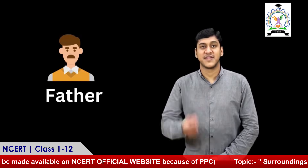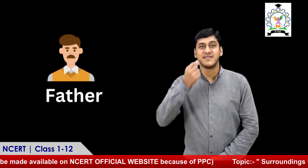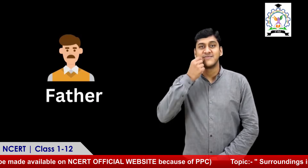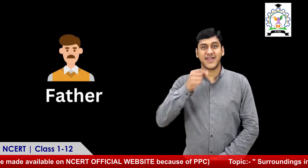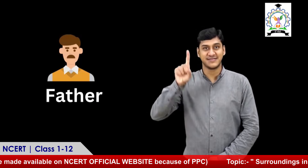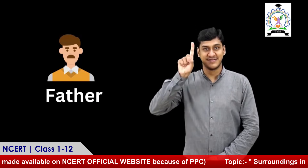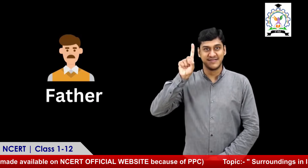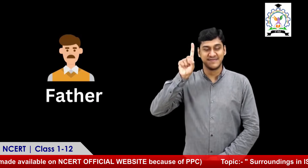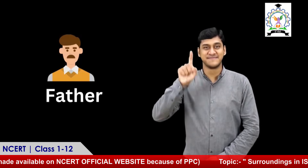पिता।